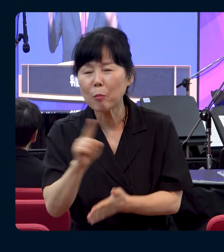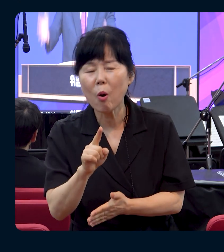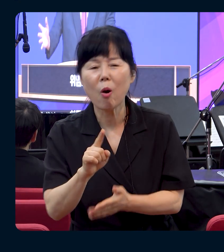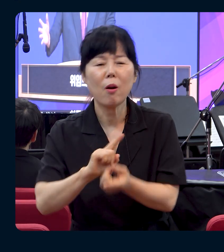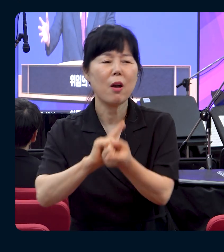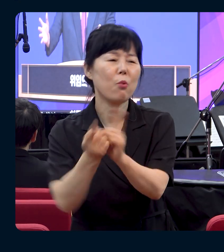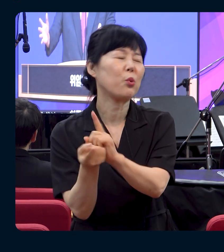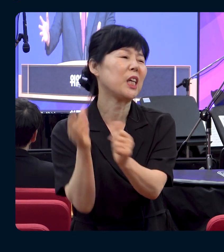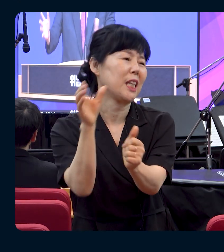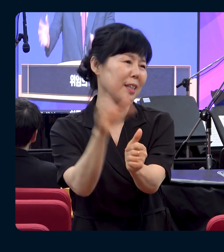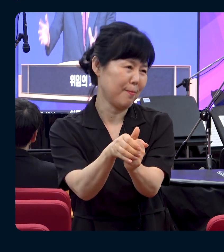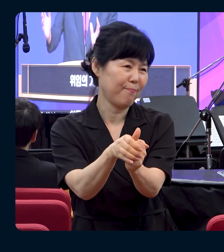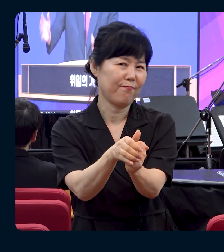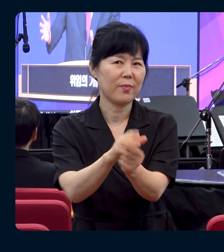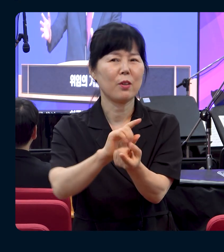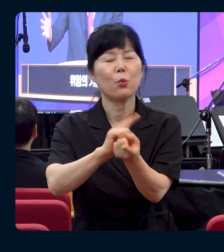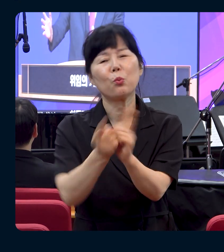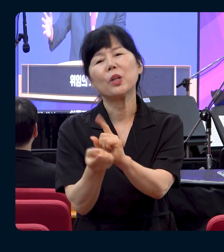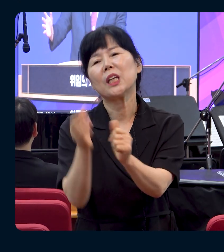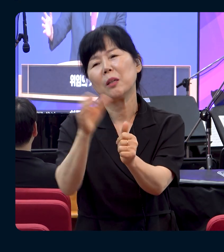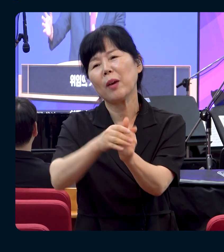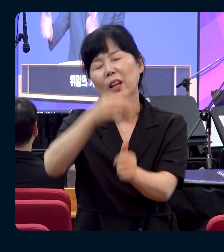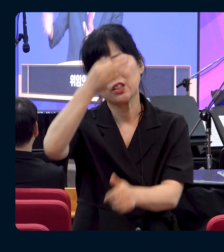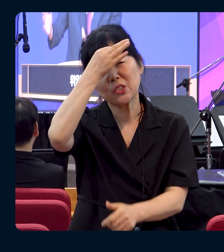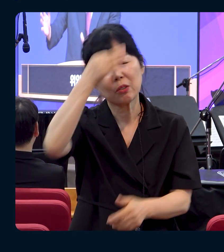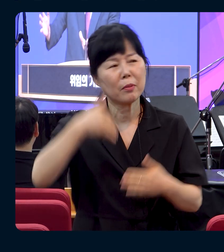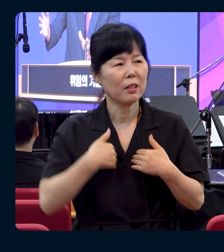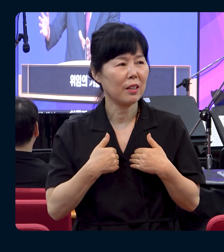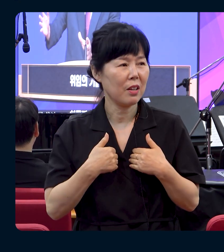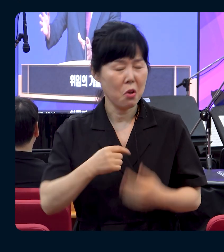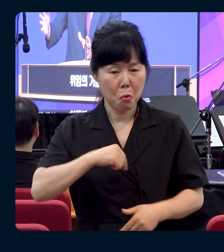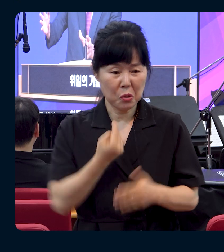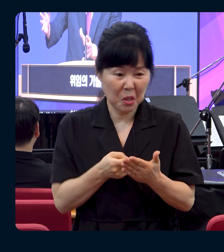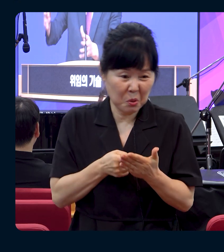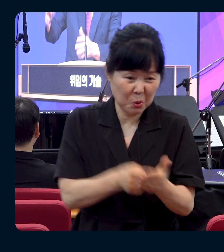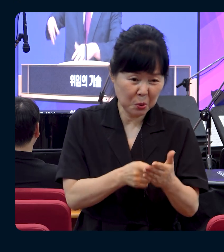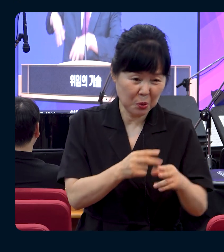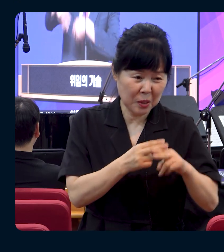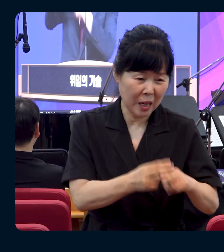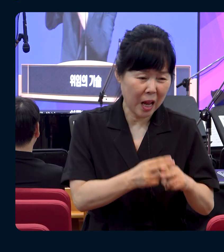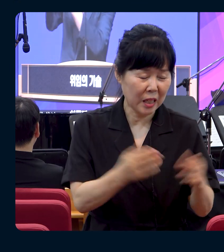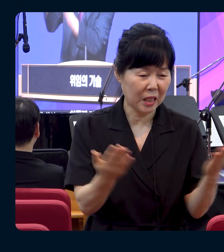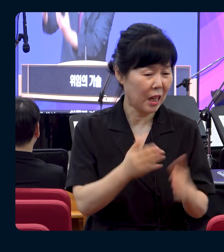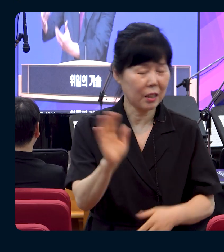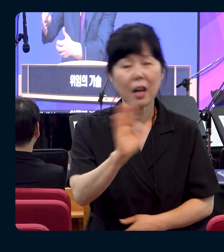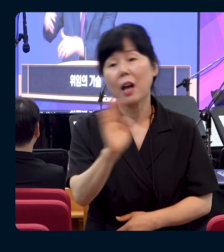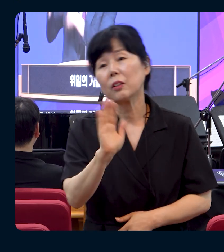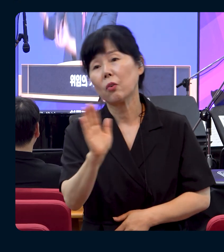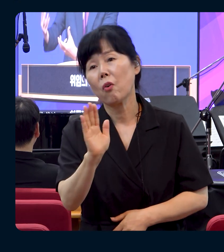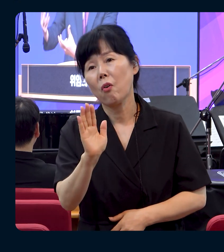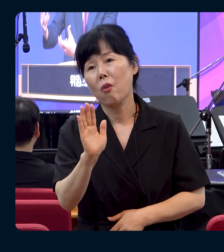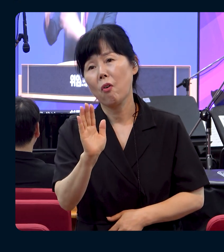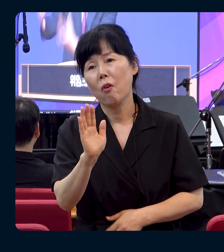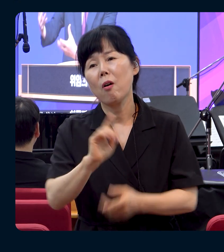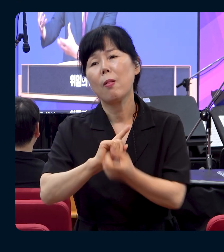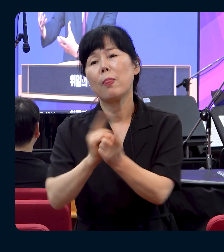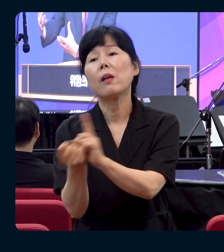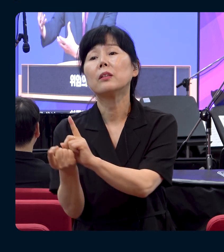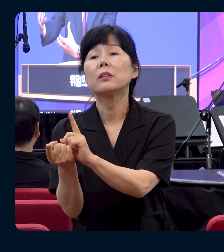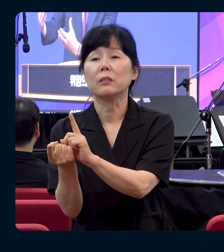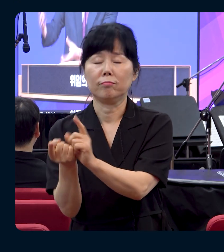위임의 기술이에요. 리더는 혼자 일하는 게 아니라 위임할 수 있는 기술,